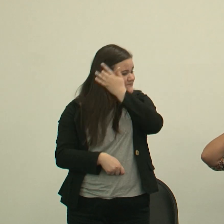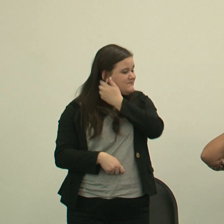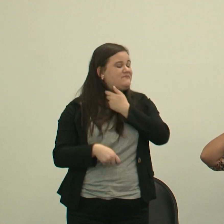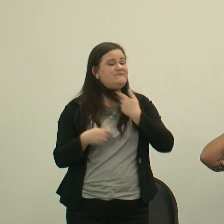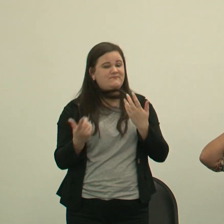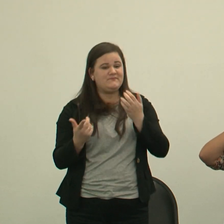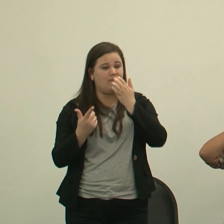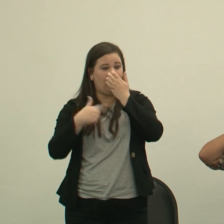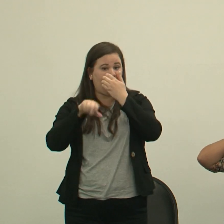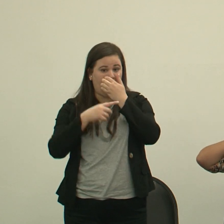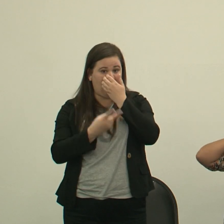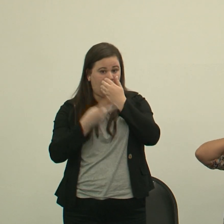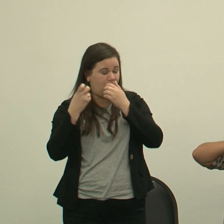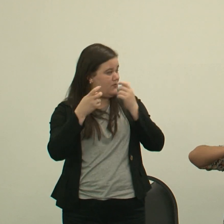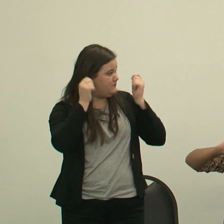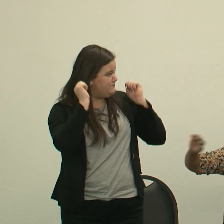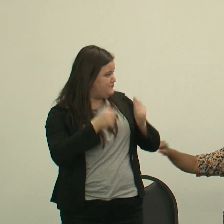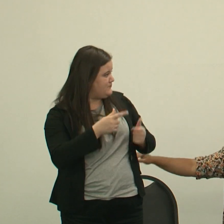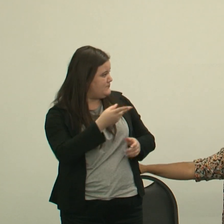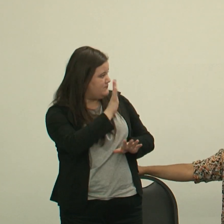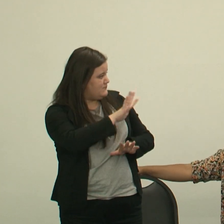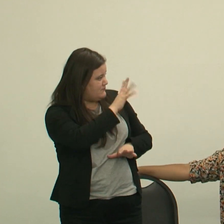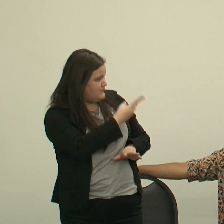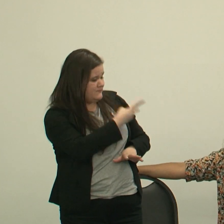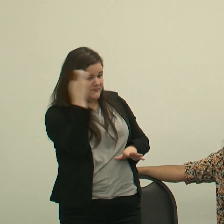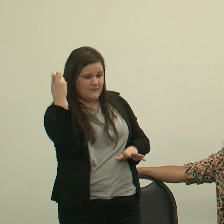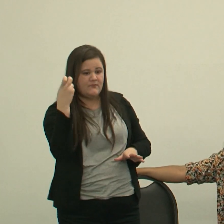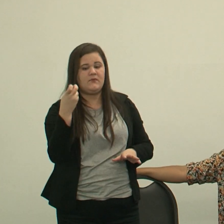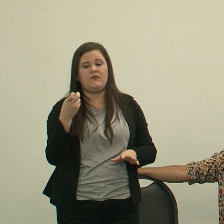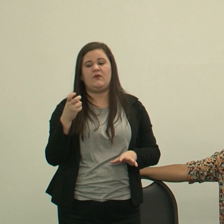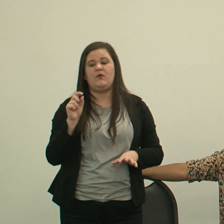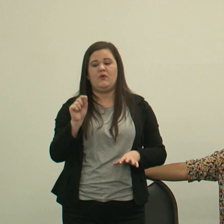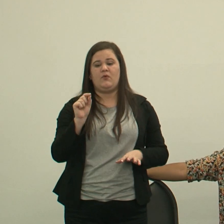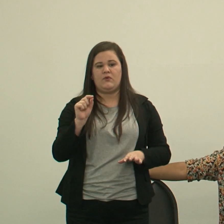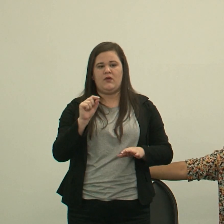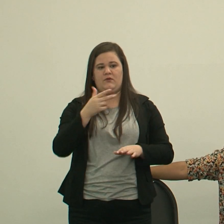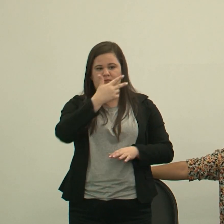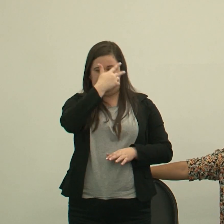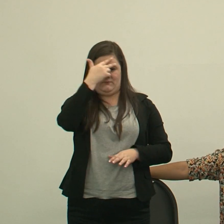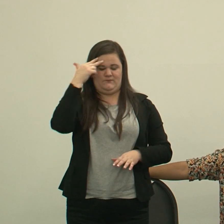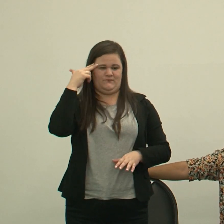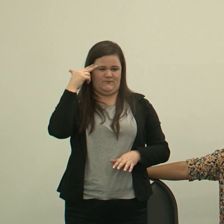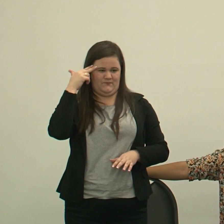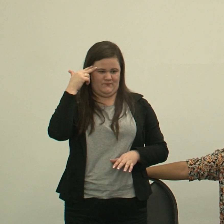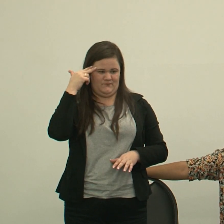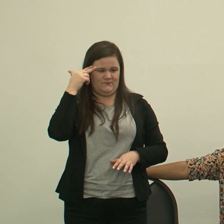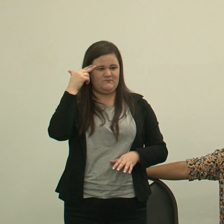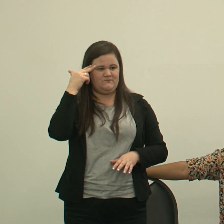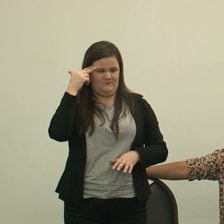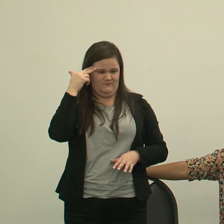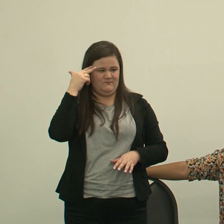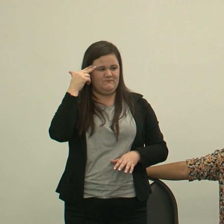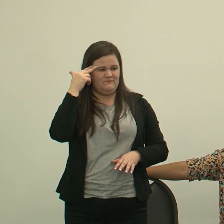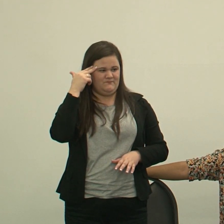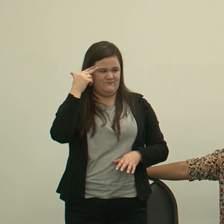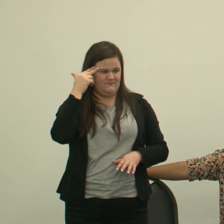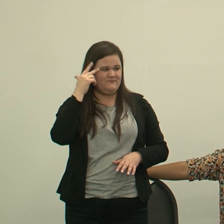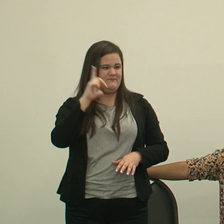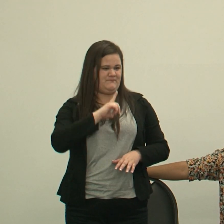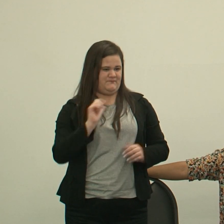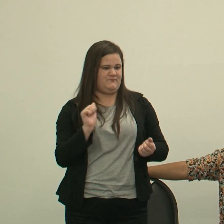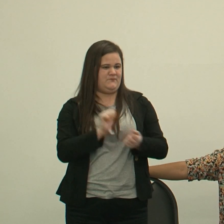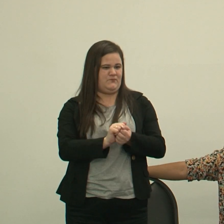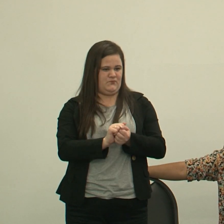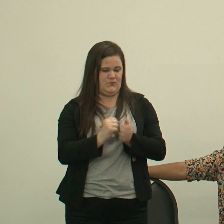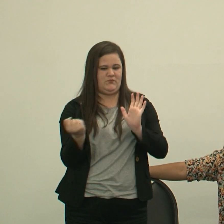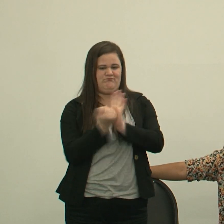o que a gente vê de cara nessa tirinha? a questão do estereótipo, né? Lembra dela? Do estigma sendo trabalhado junto